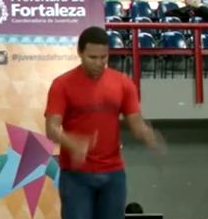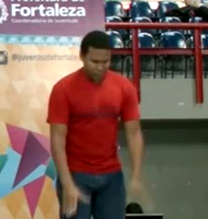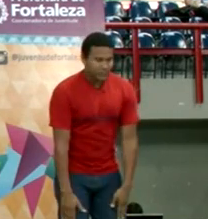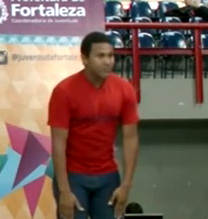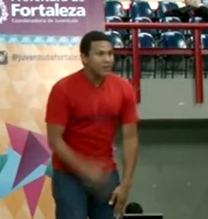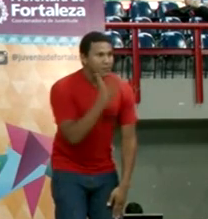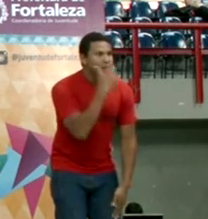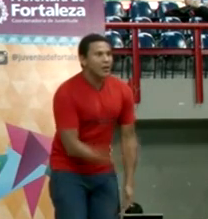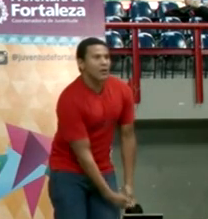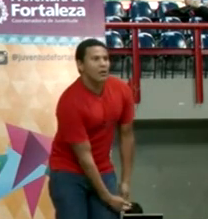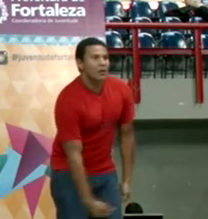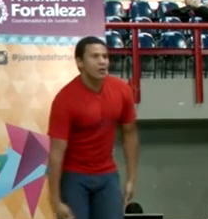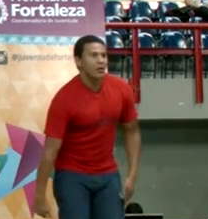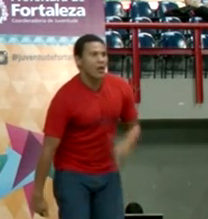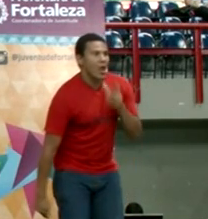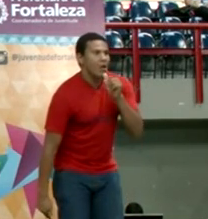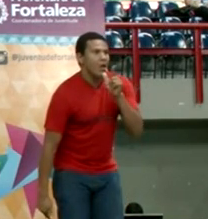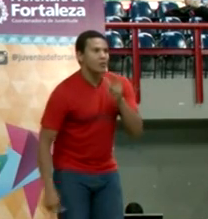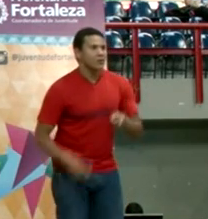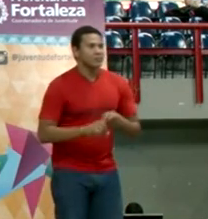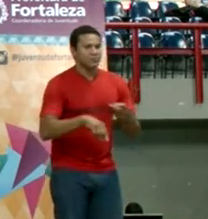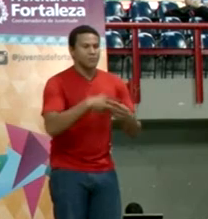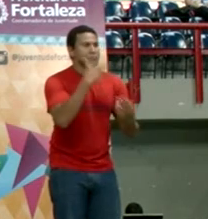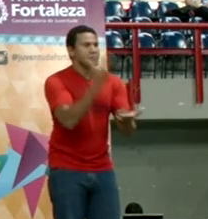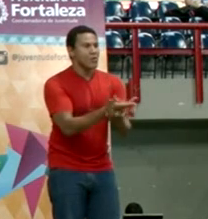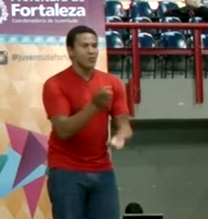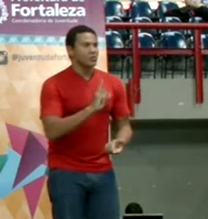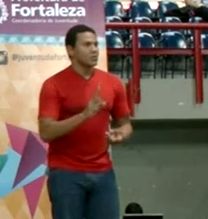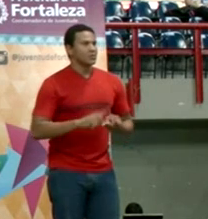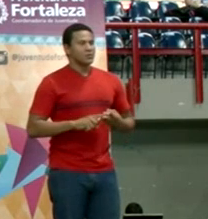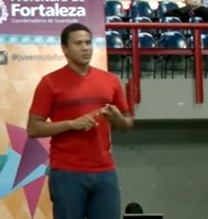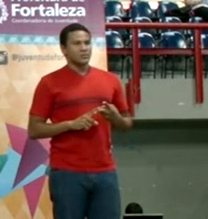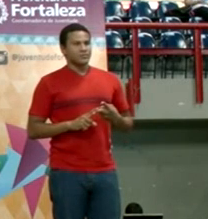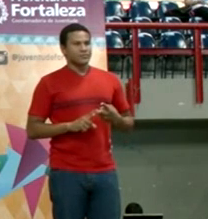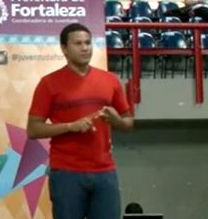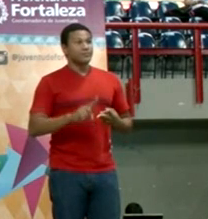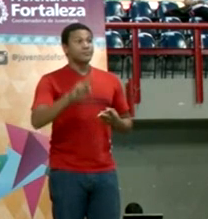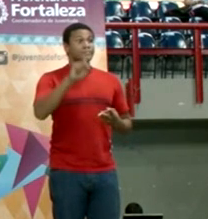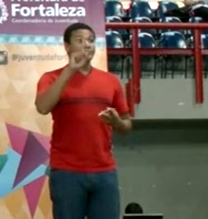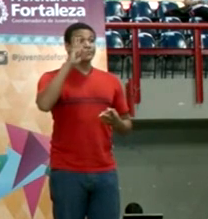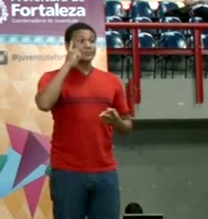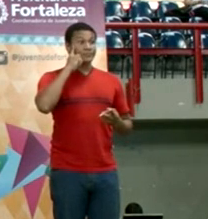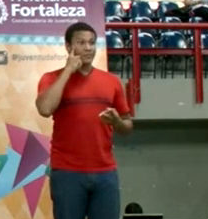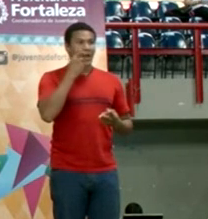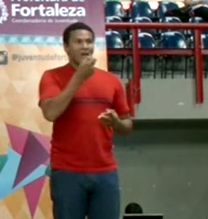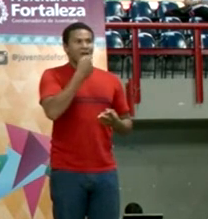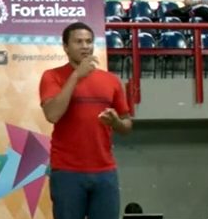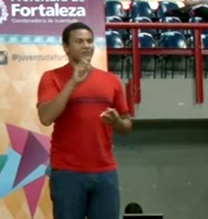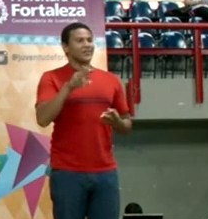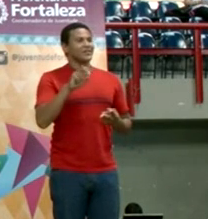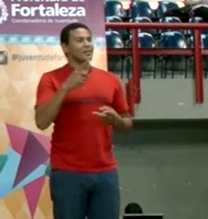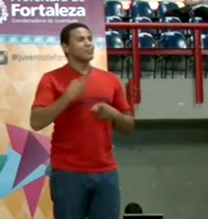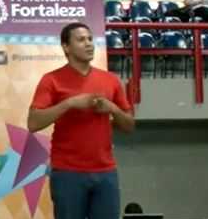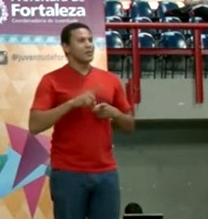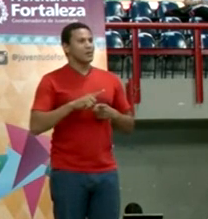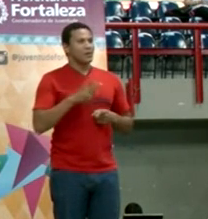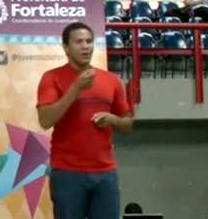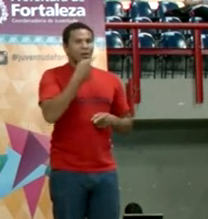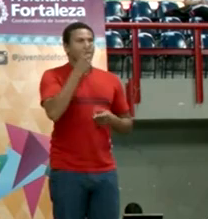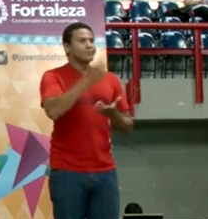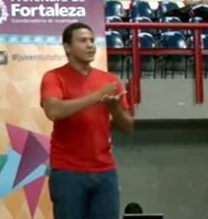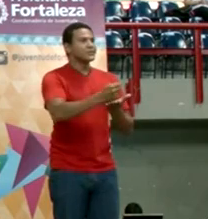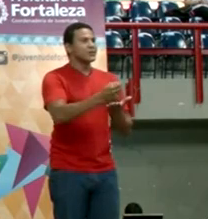joelho. Ele não morreu envenenado, não morreu na queda. Ah, ele não morreu envenenado, esqueci de dizer, porque o veneno